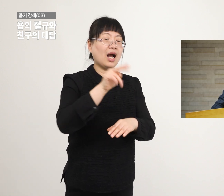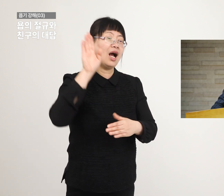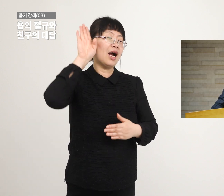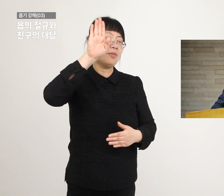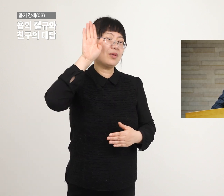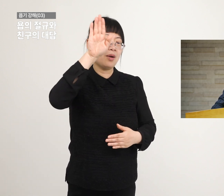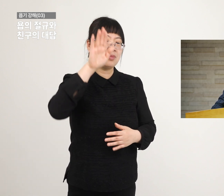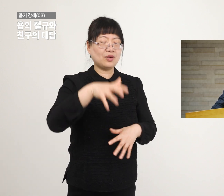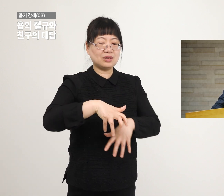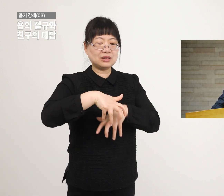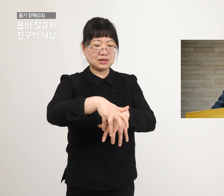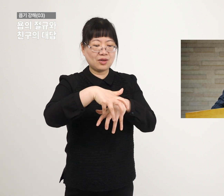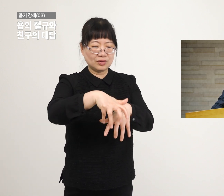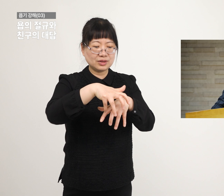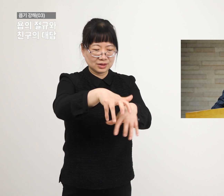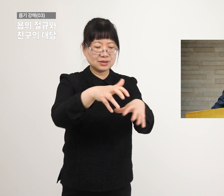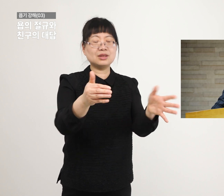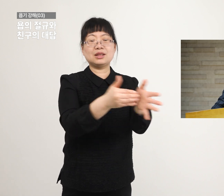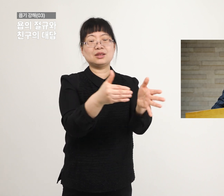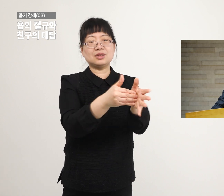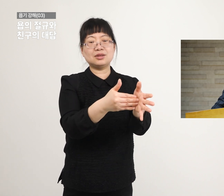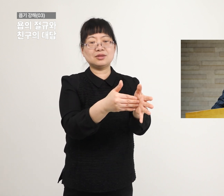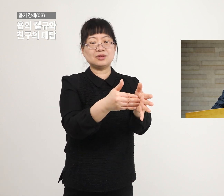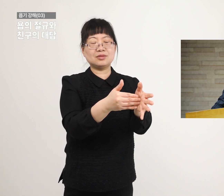앞으로 전진밖에 없습니다.